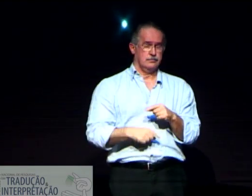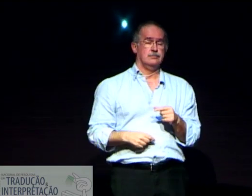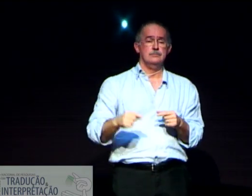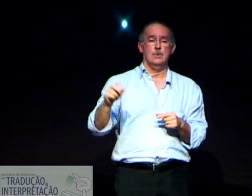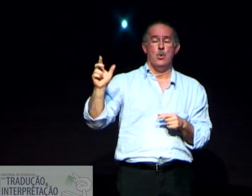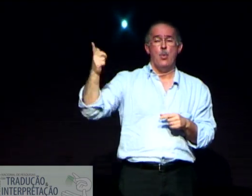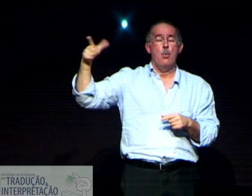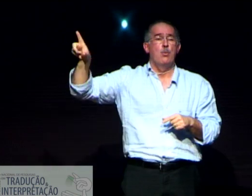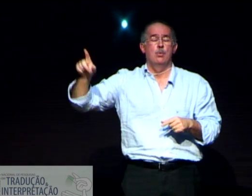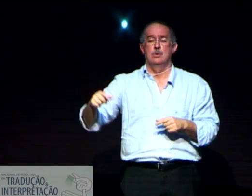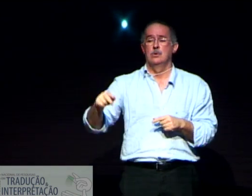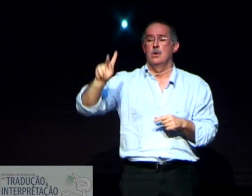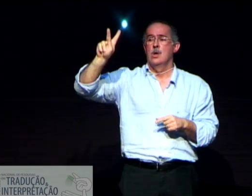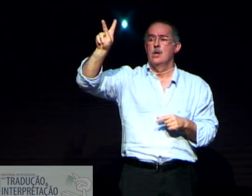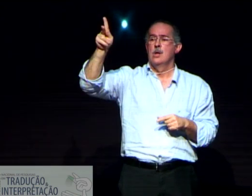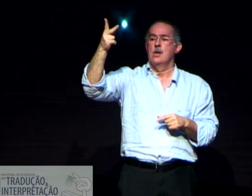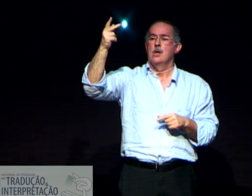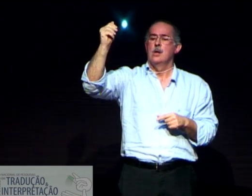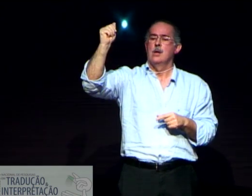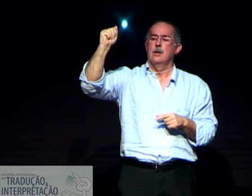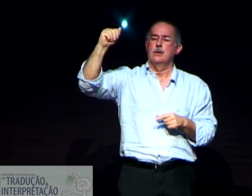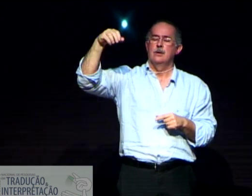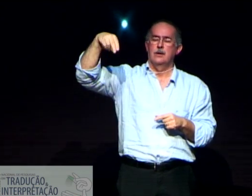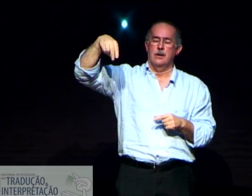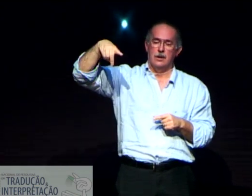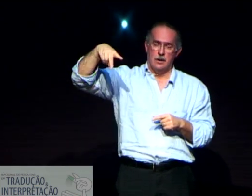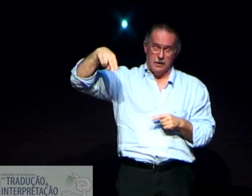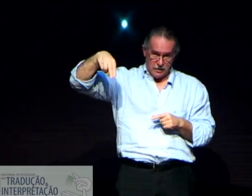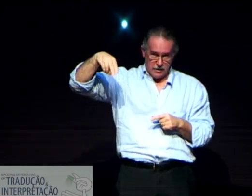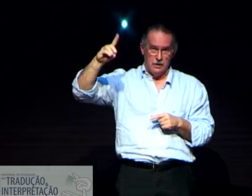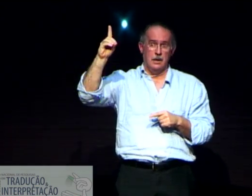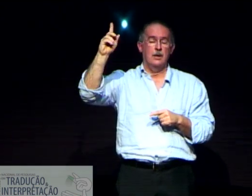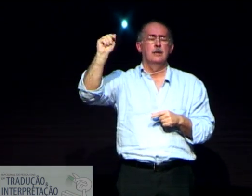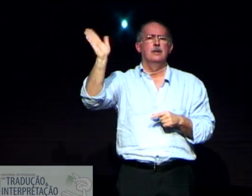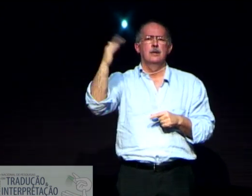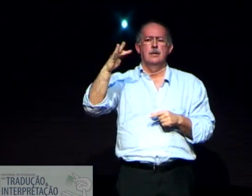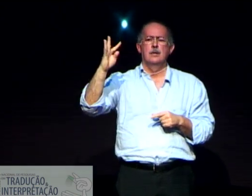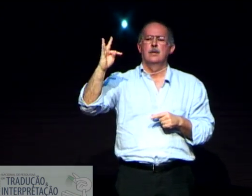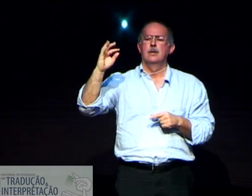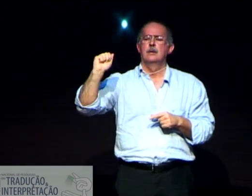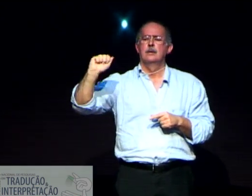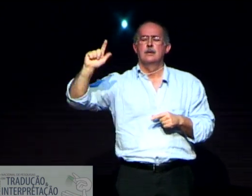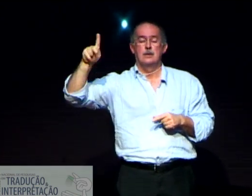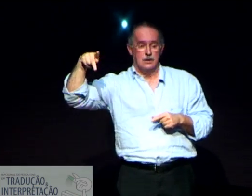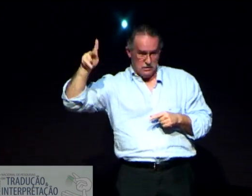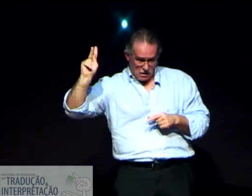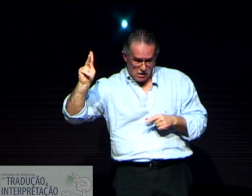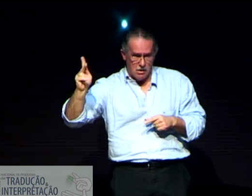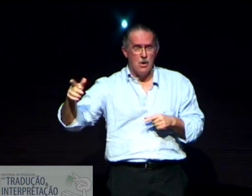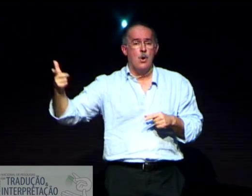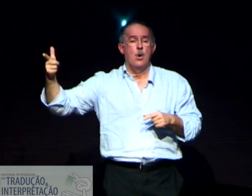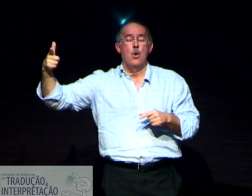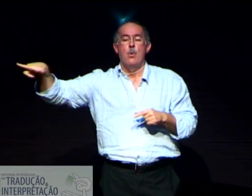dos 7 nós selecionamos 3. Esses são o Prodef, o